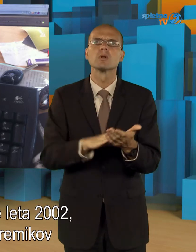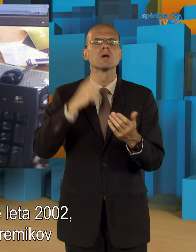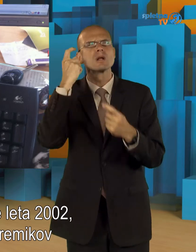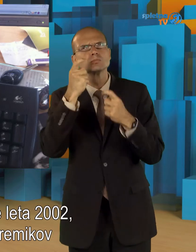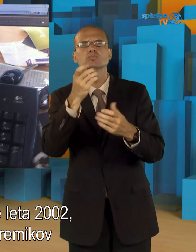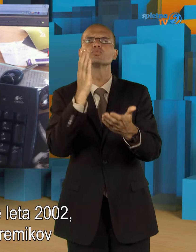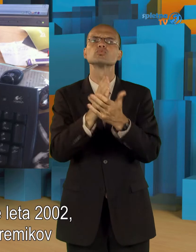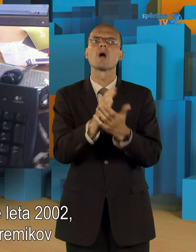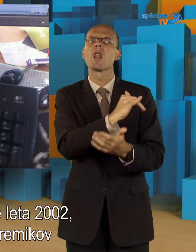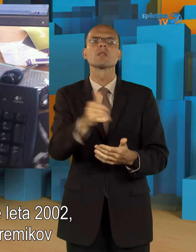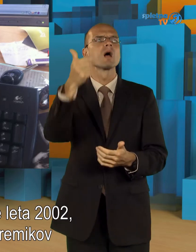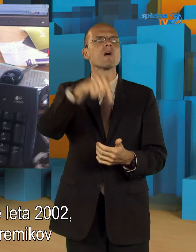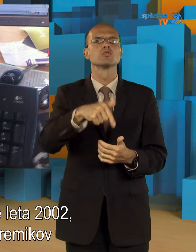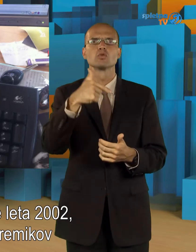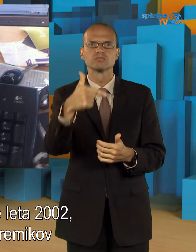resnejših premikov na tem področju ni prišlo.